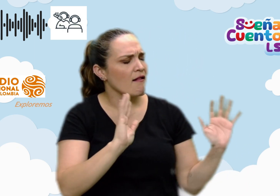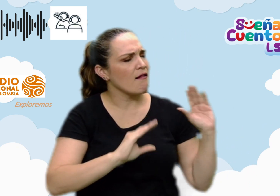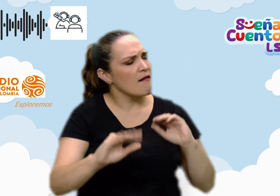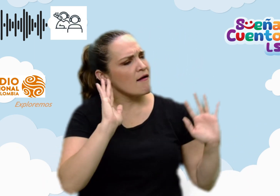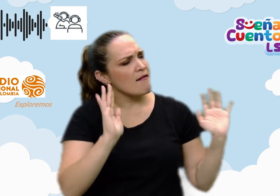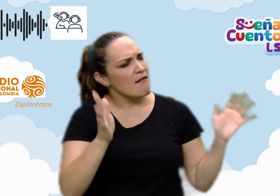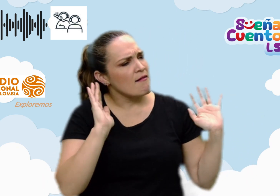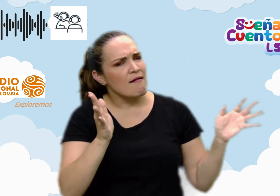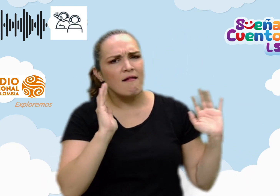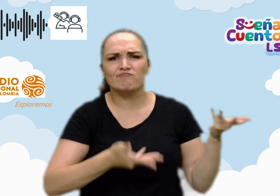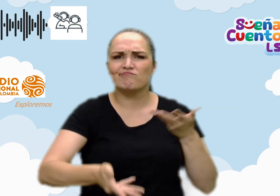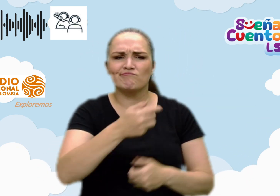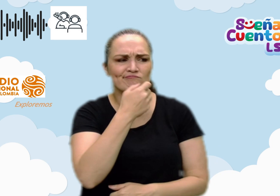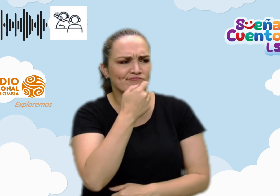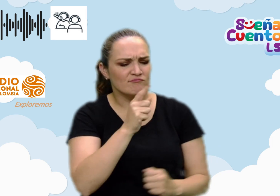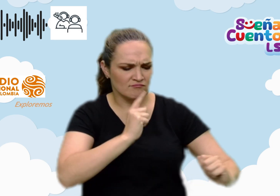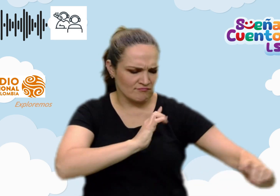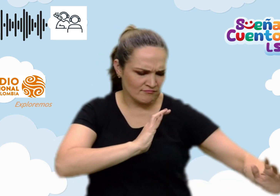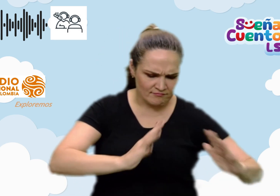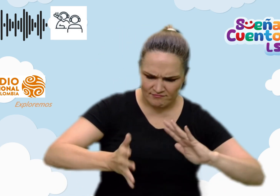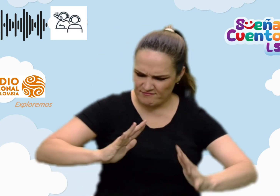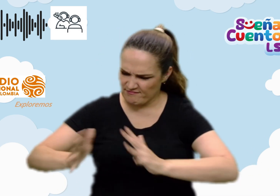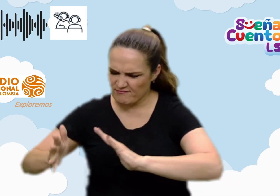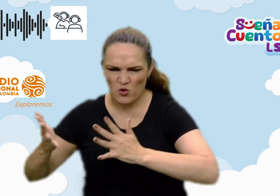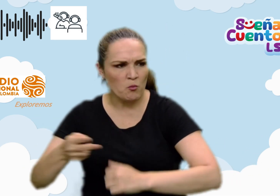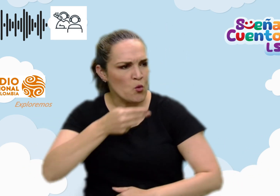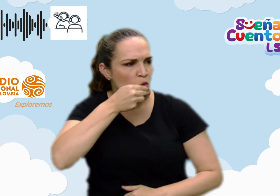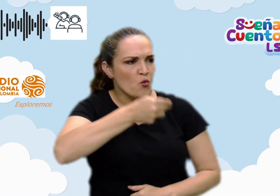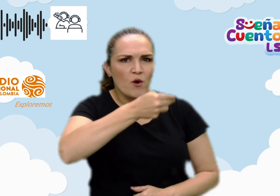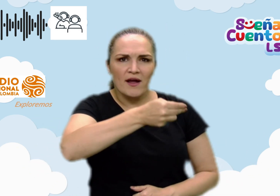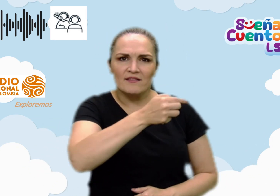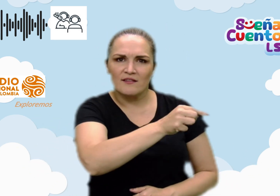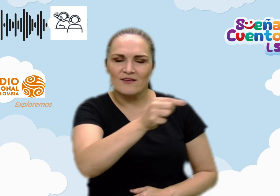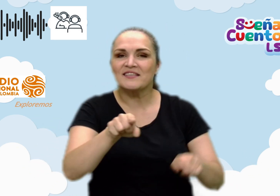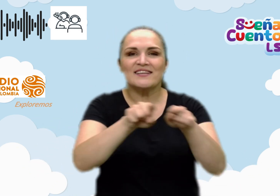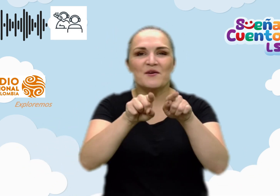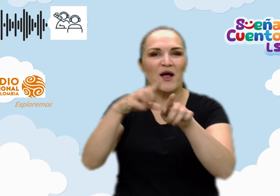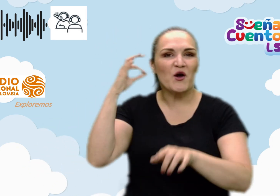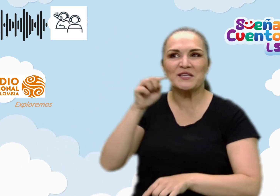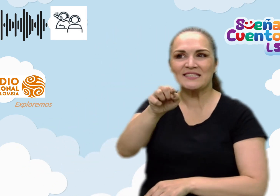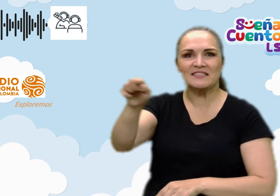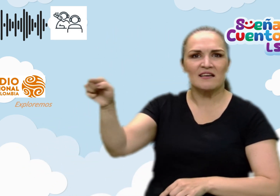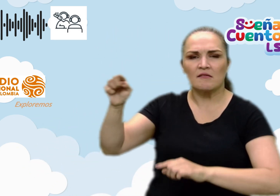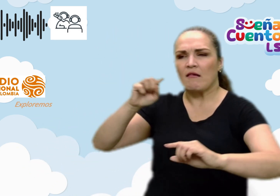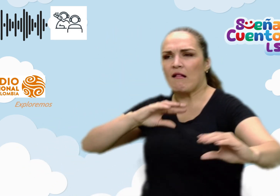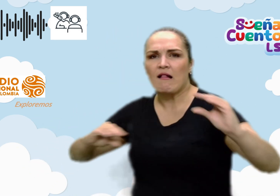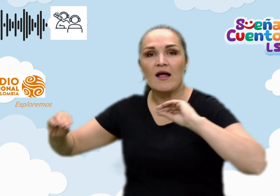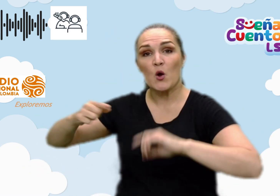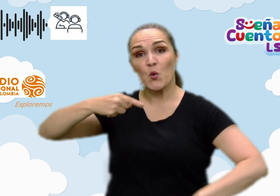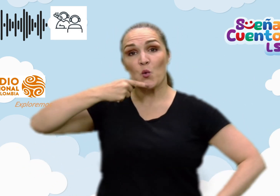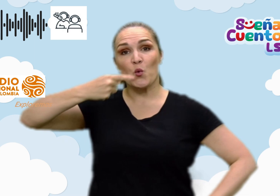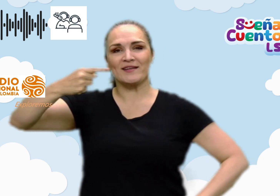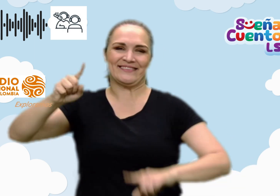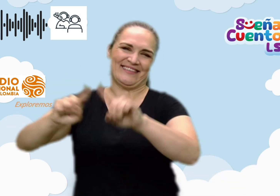sordos empezamos a hablar sobre las narraciones, contando cuentos así como se reúnen los